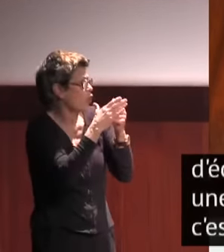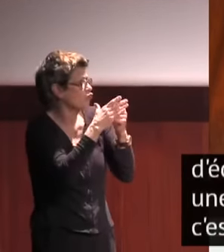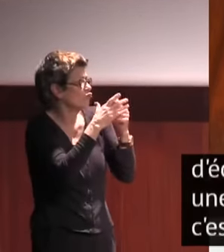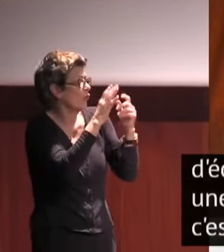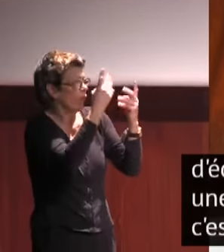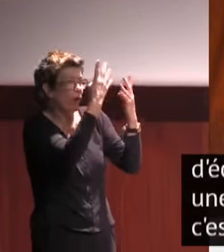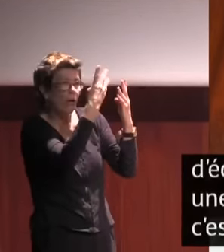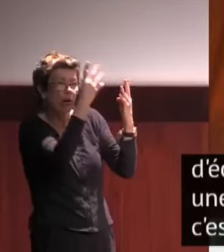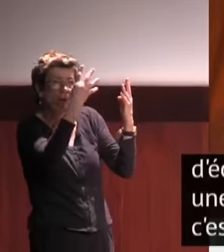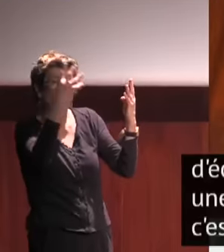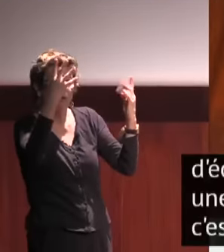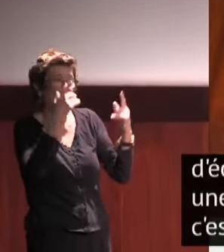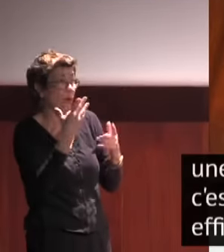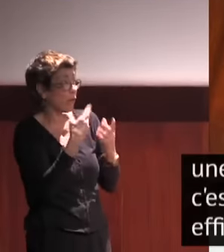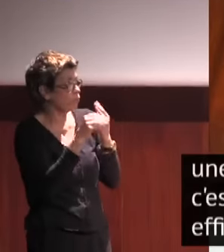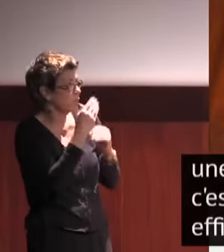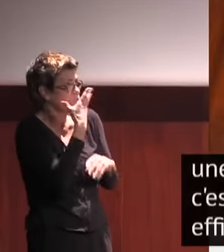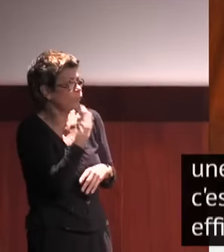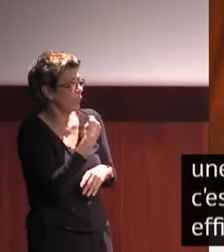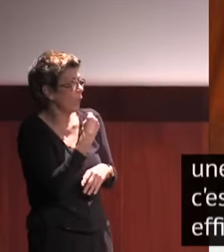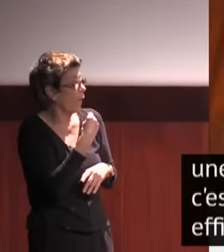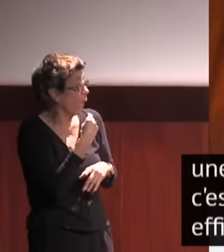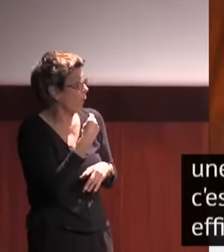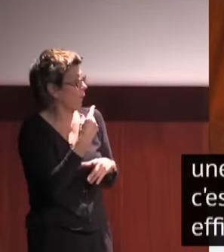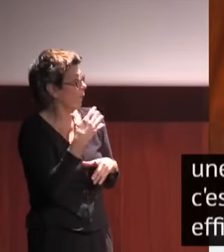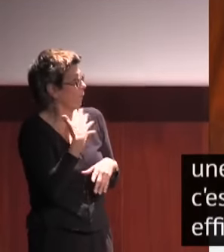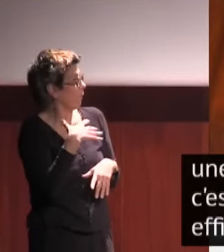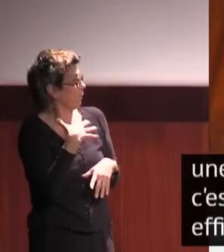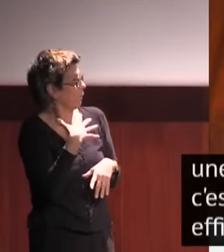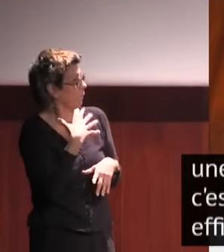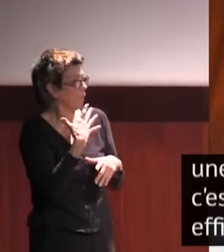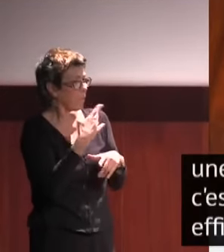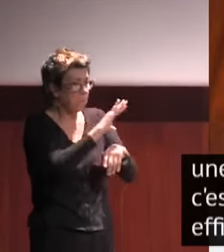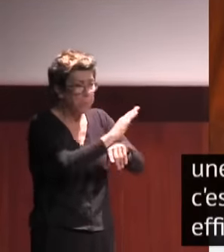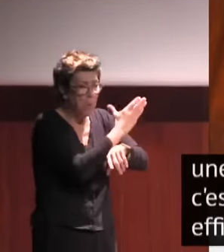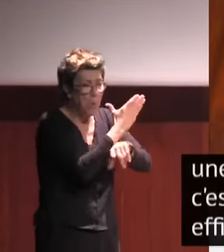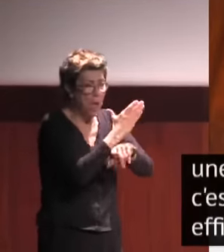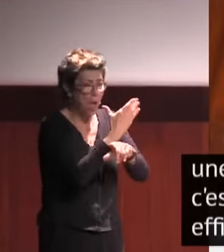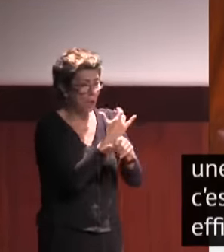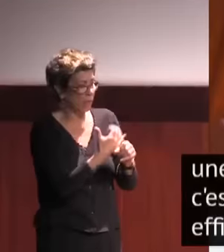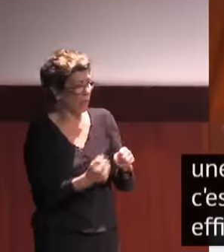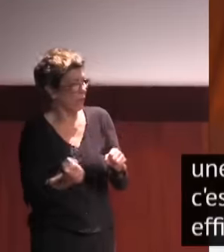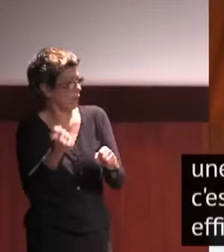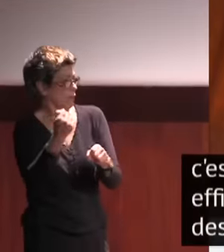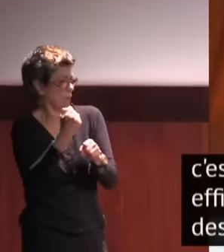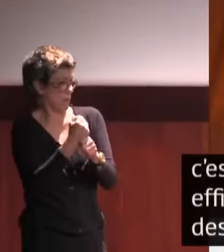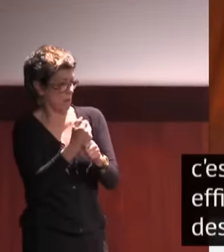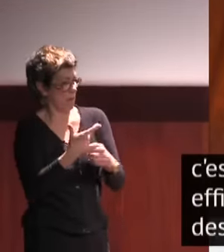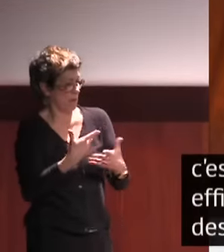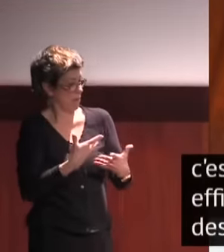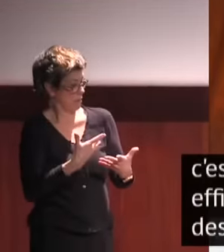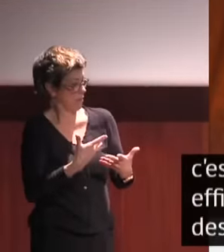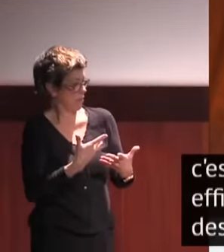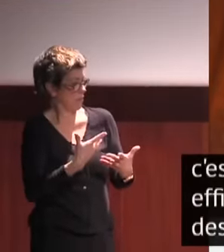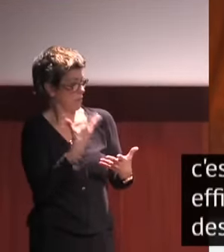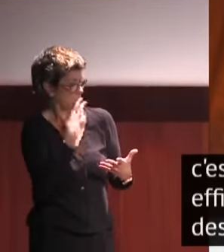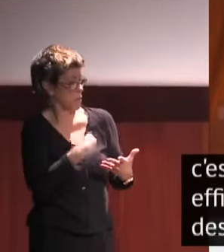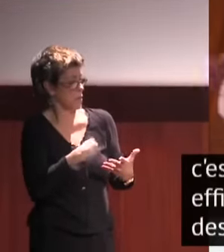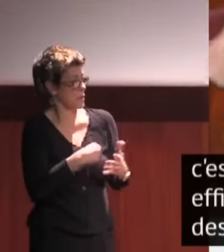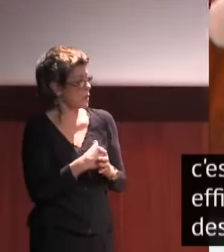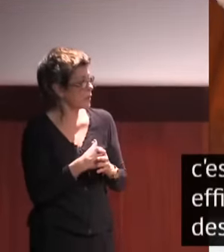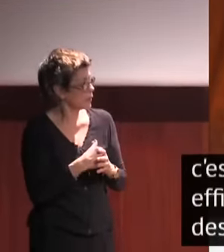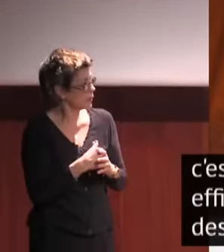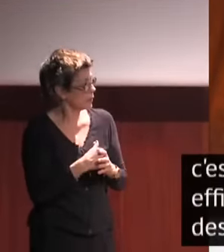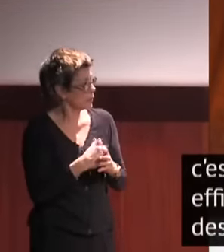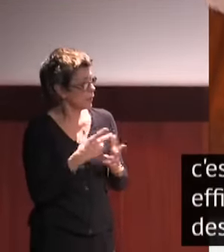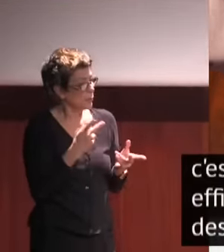très, très beau. On a fait aussi des créations, on a traduit des poèmes, enfin bon voilà, on est en train de travailler là-dessus. Et donc